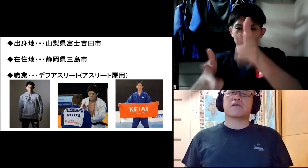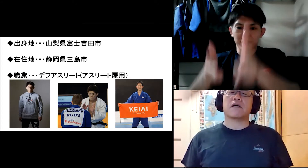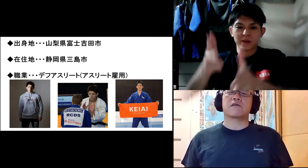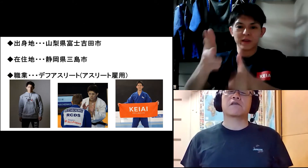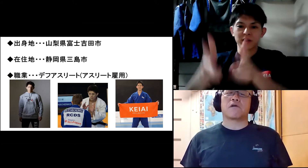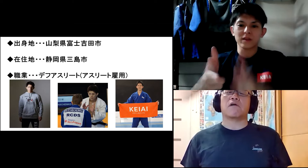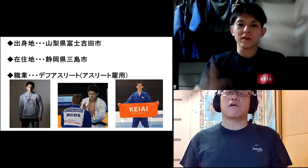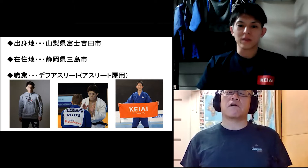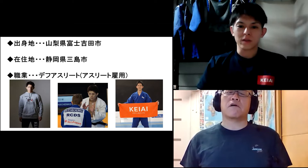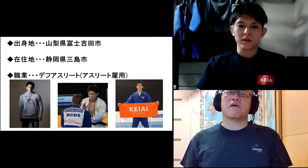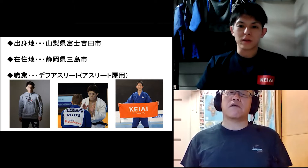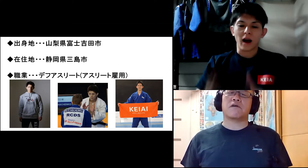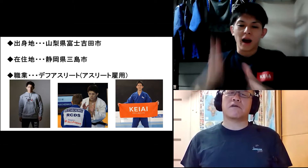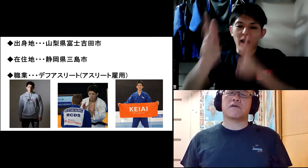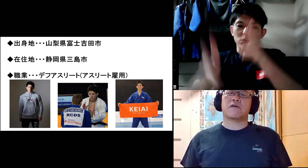デフアスリート。